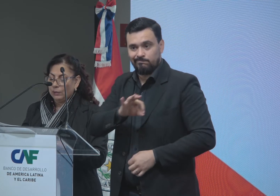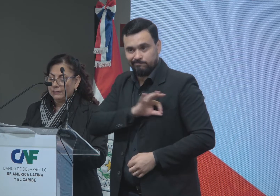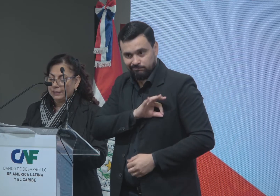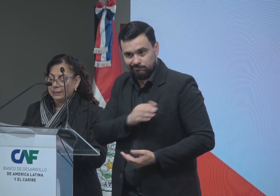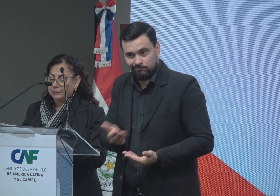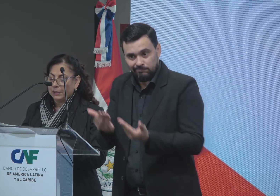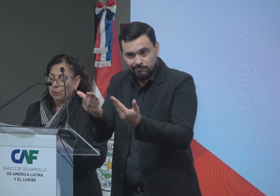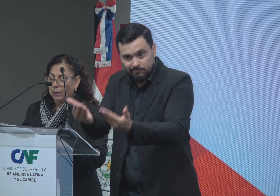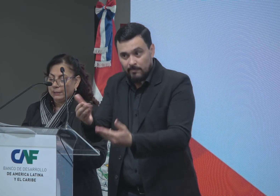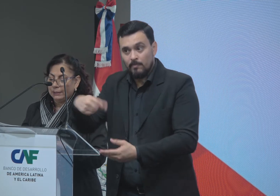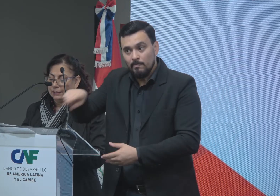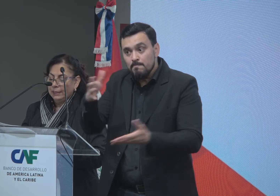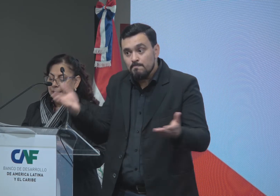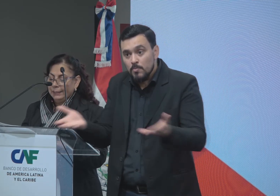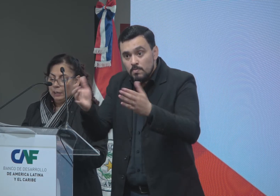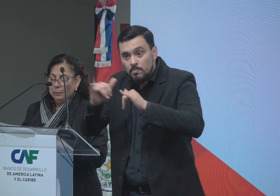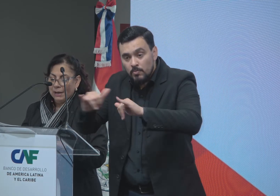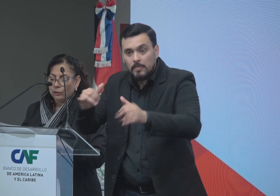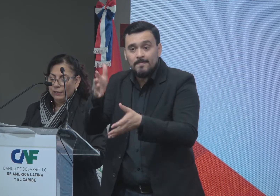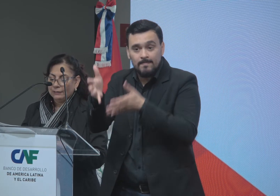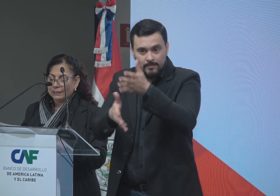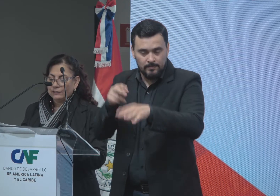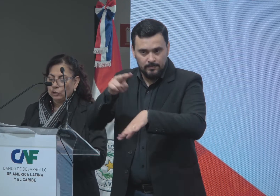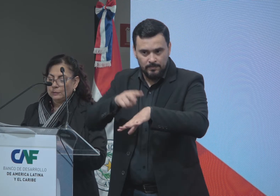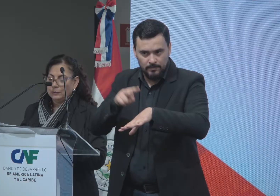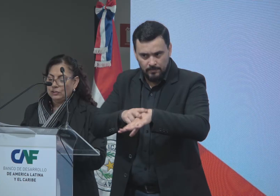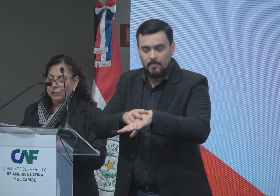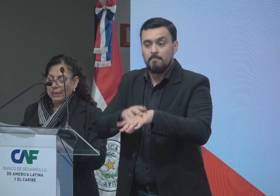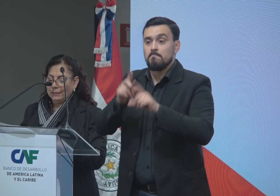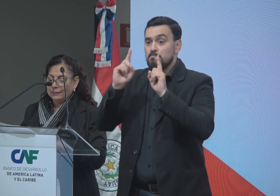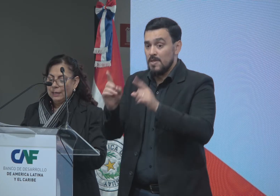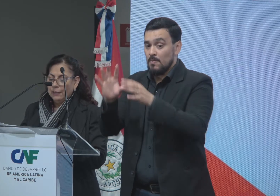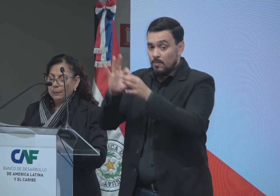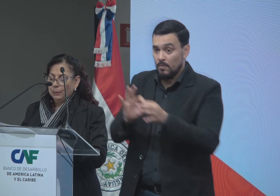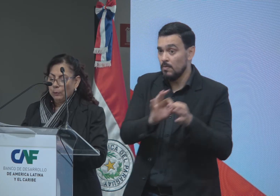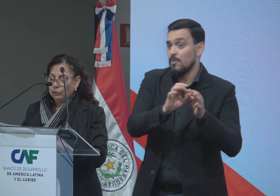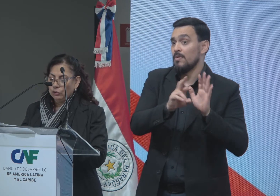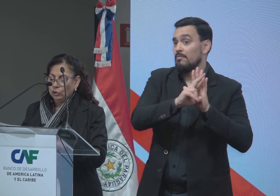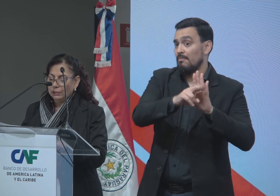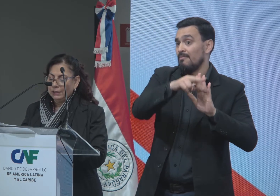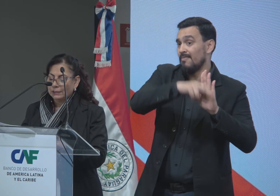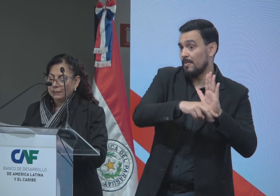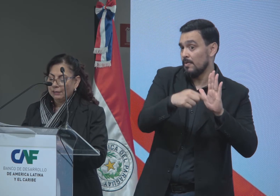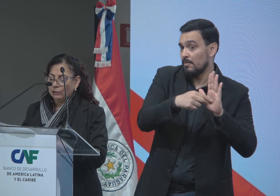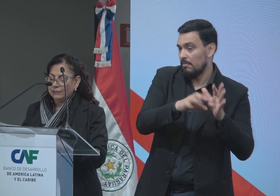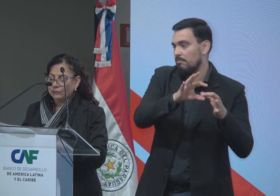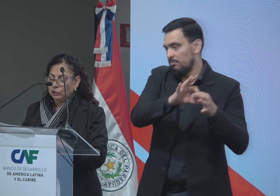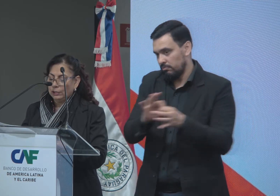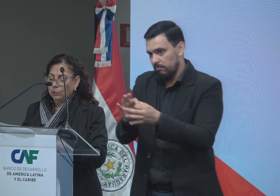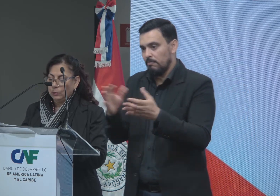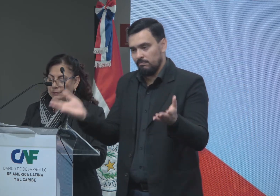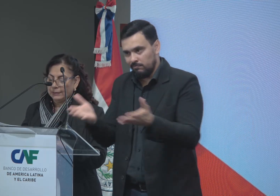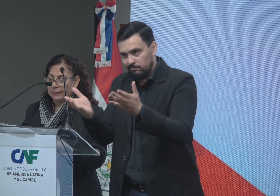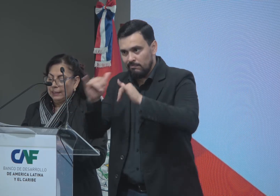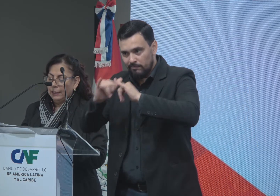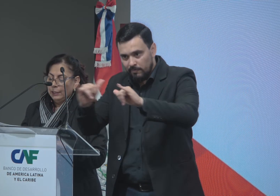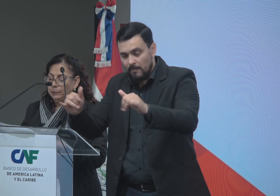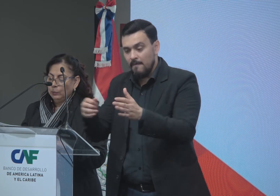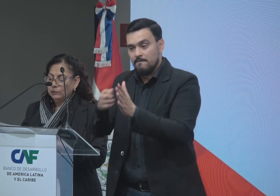lengua de señas paraguaya en el marco de las acciones misionales de promoción y revalorización